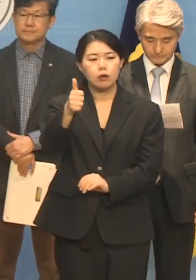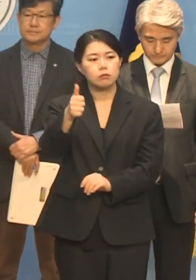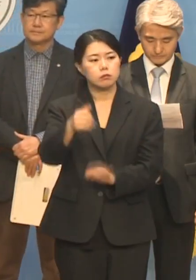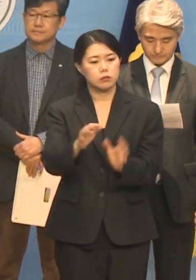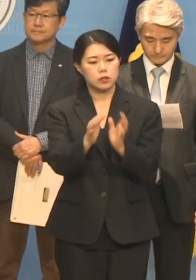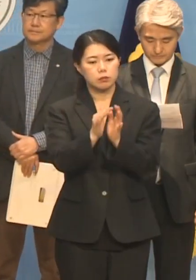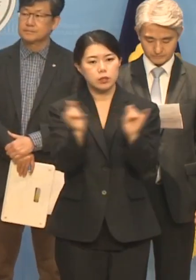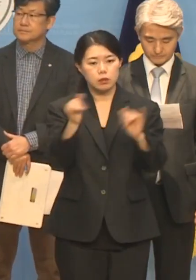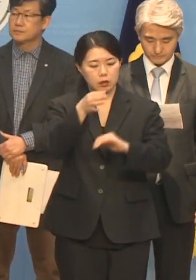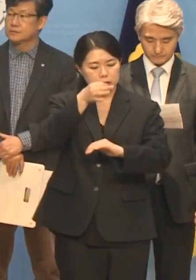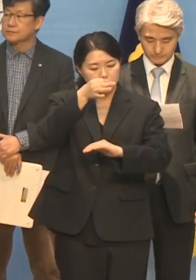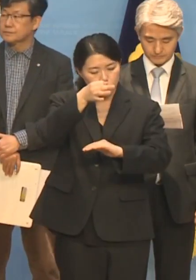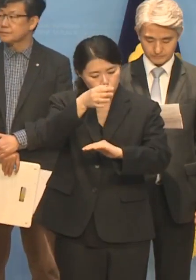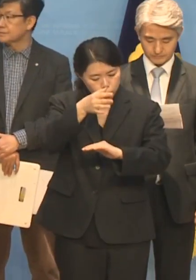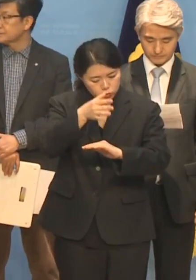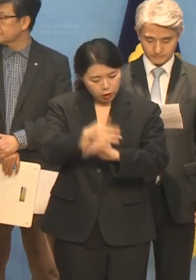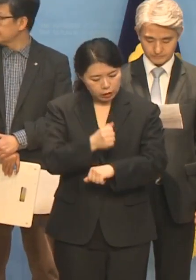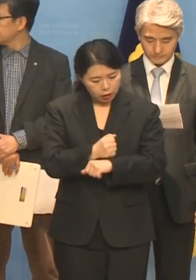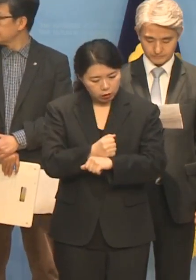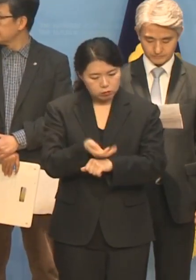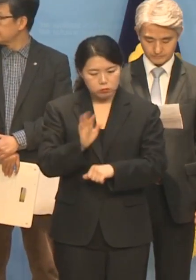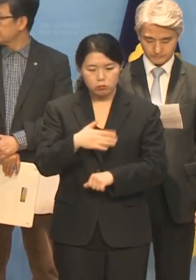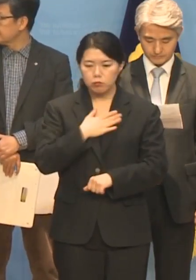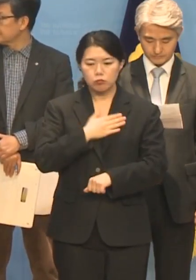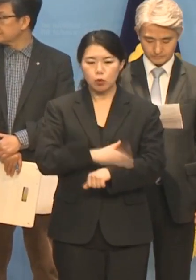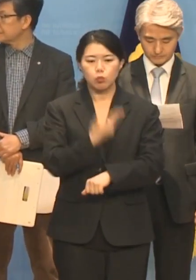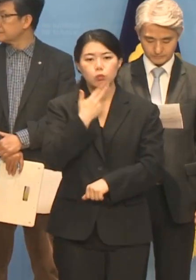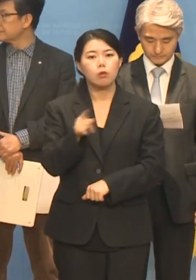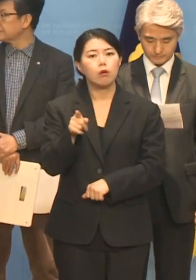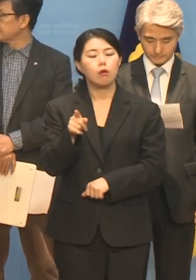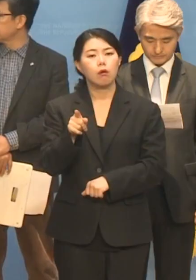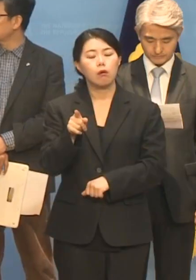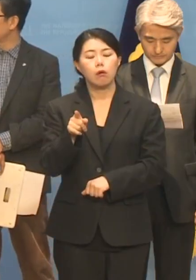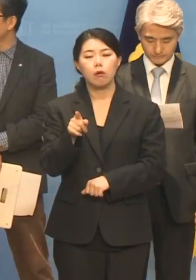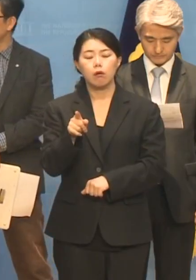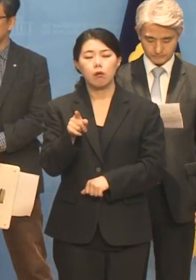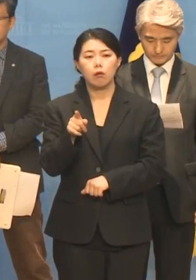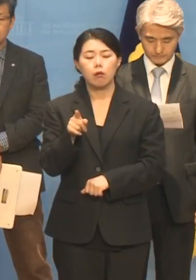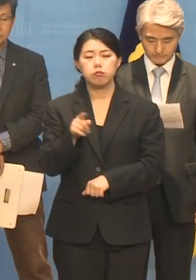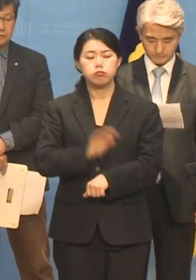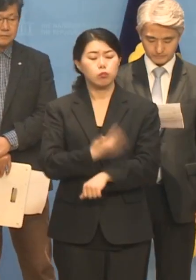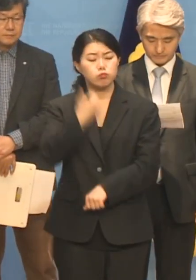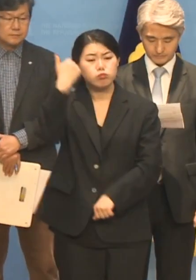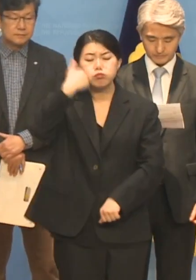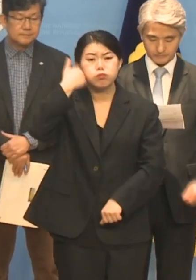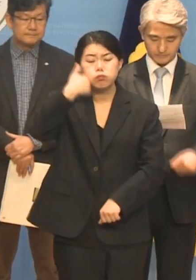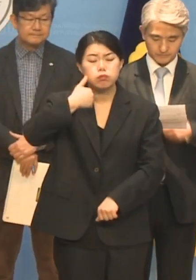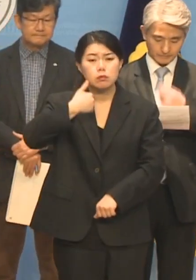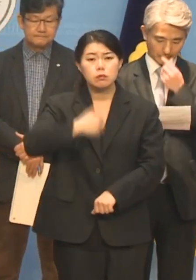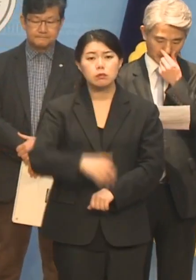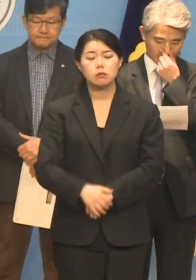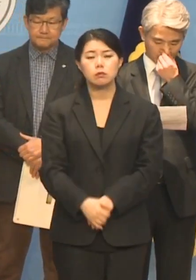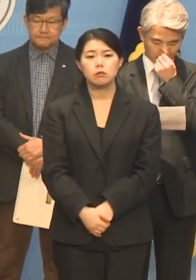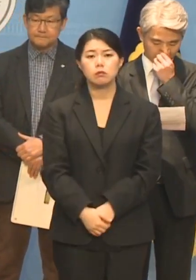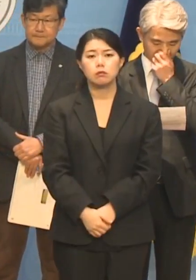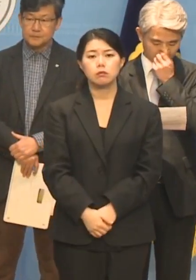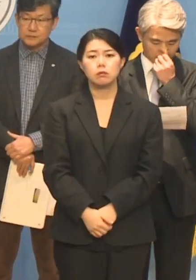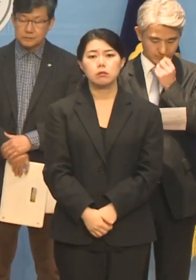시민들께 송구하다면서도 자신은 잘못이 없답니다. 그럼 대체 잘못은 누구에게 있는 것입니까?